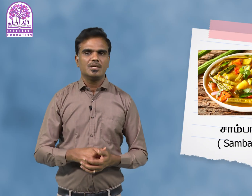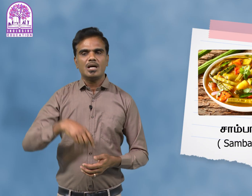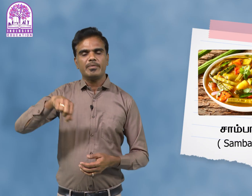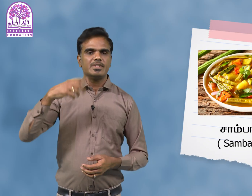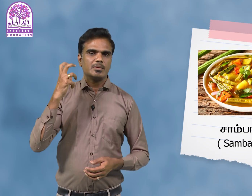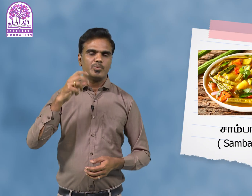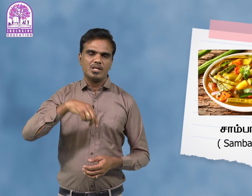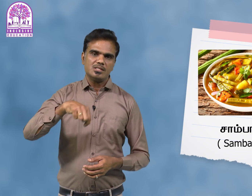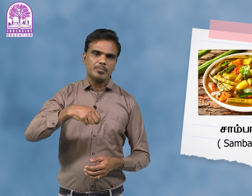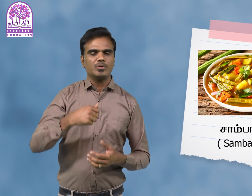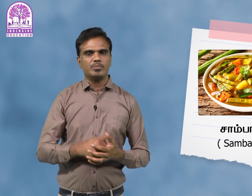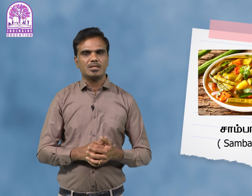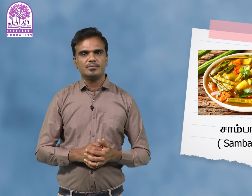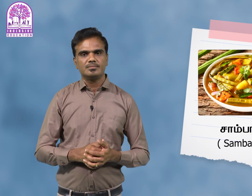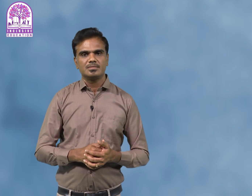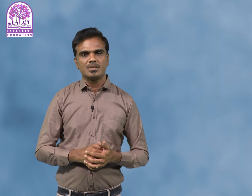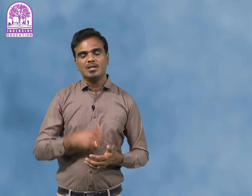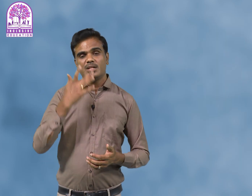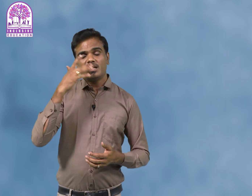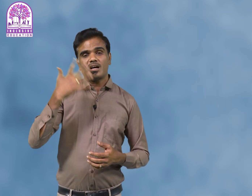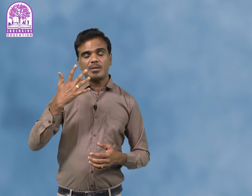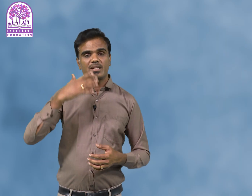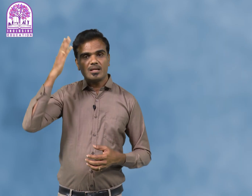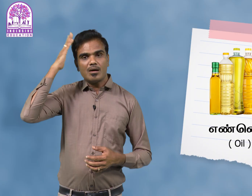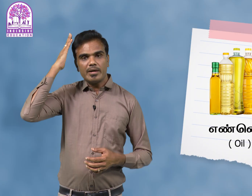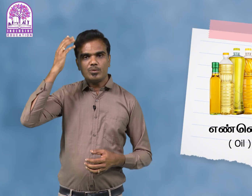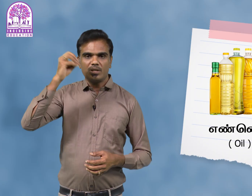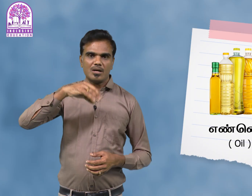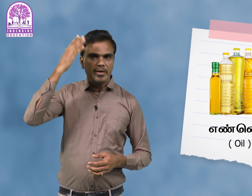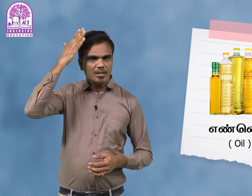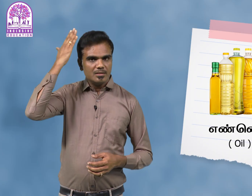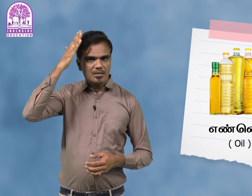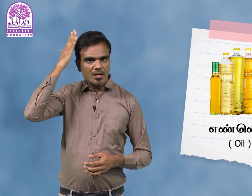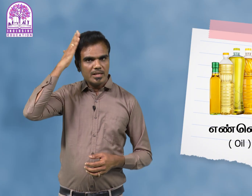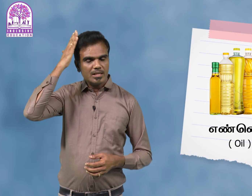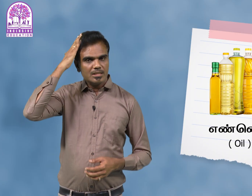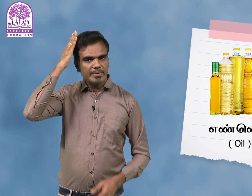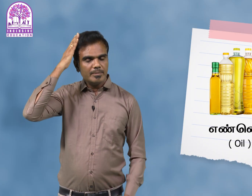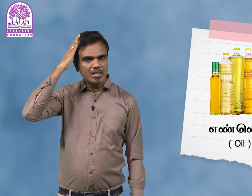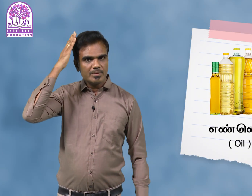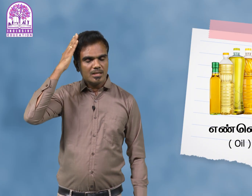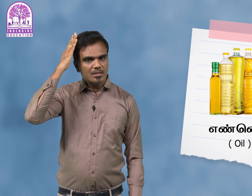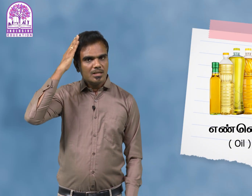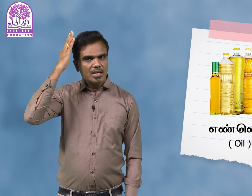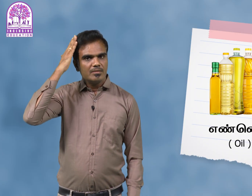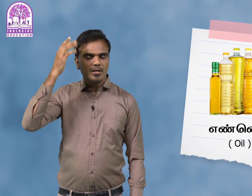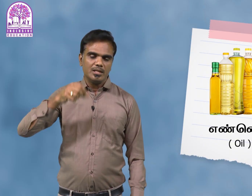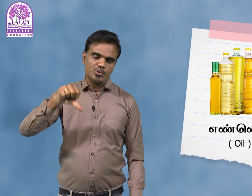அப்போ வெஜிடபிள் போட்டால் சாம்பார் கொடுப்பாங்க. இல்லை காரமாக இருக்குது எனக்கு ஆயில் கொடுங்க, ஆயில்னா என்னது, மேலே எப்படி காமிக்கிறேன், இந்த ஆயில் கொஞ்சம்